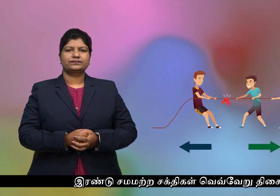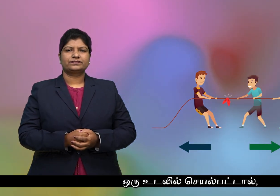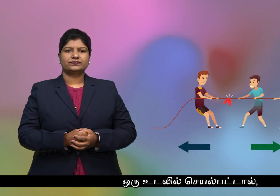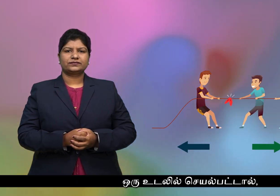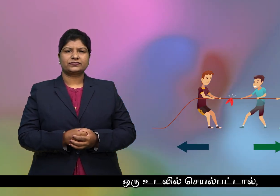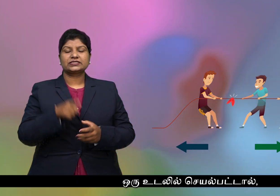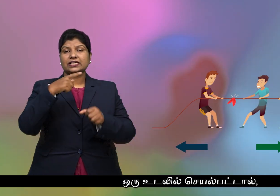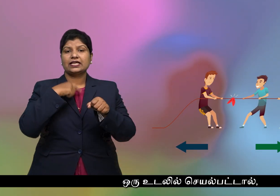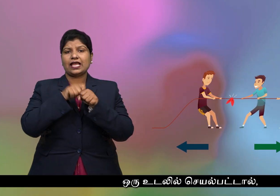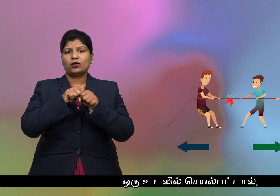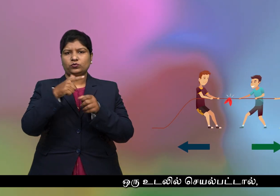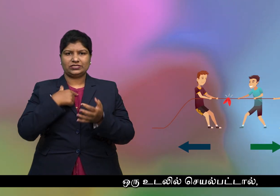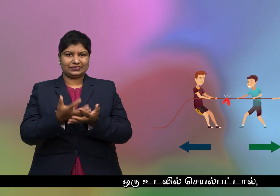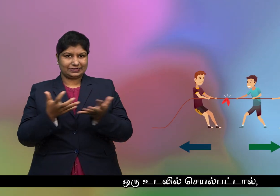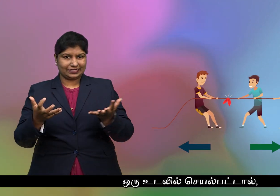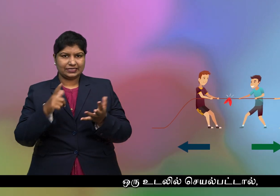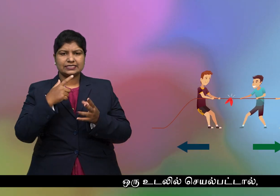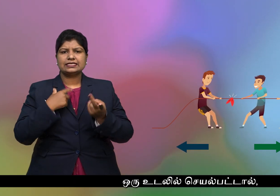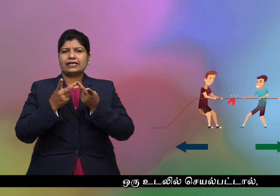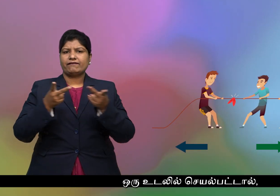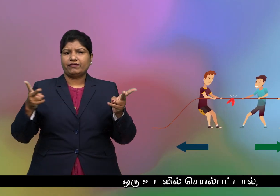ஒரு உடலியல் செயல்பாட்டால்